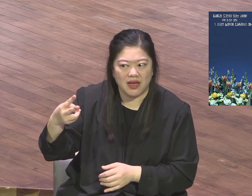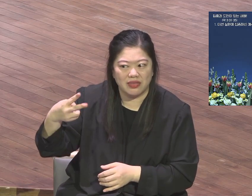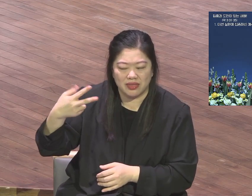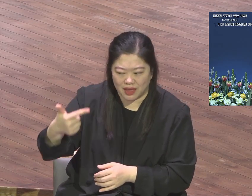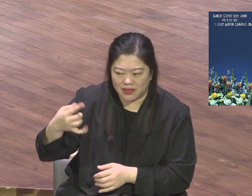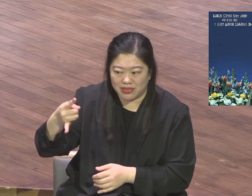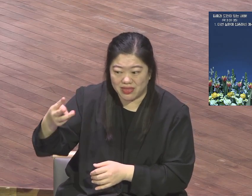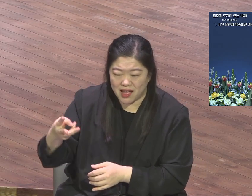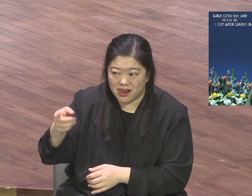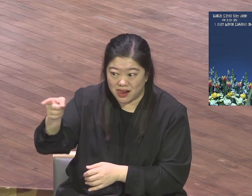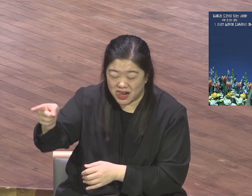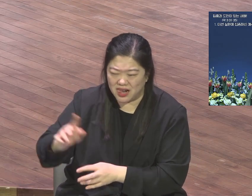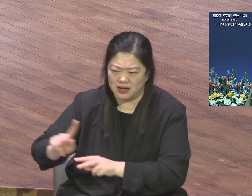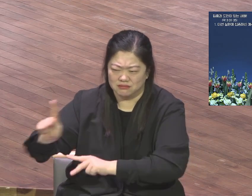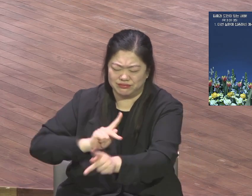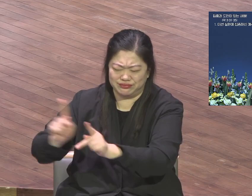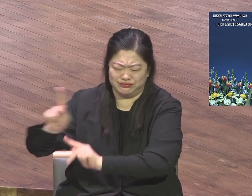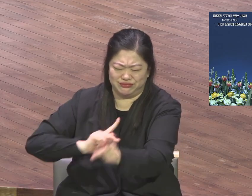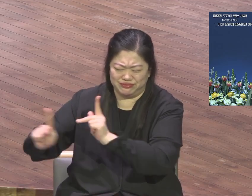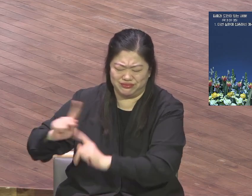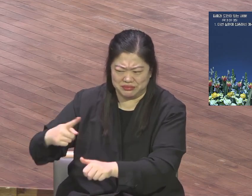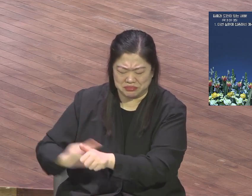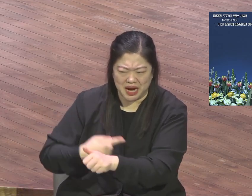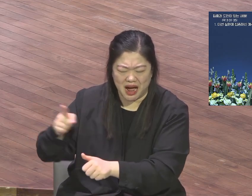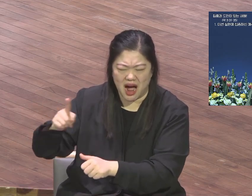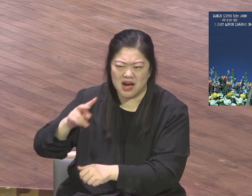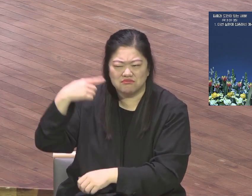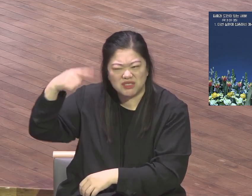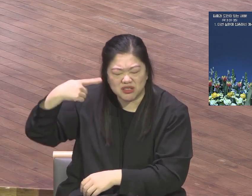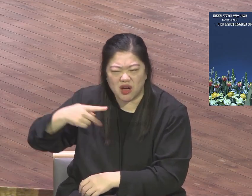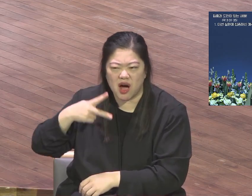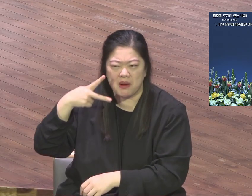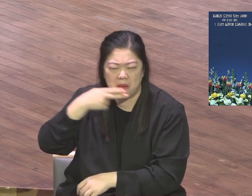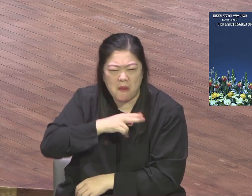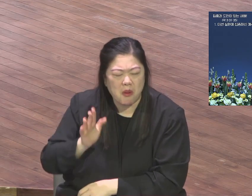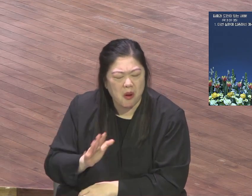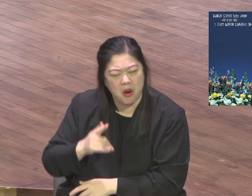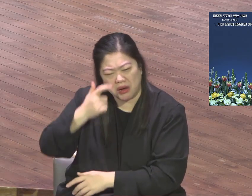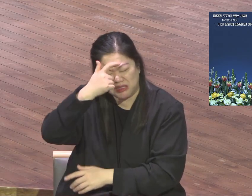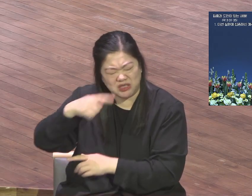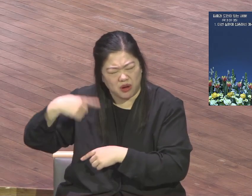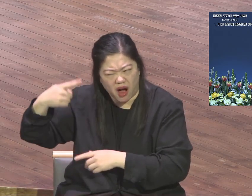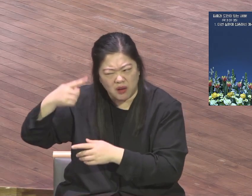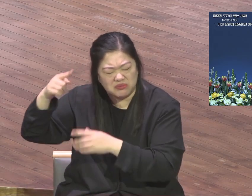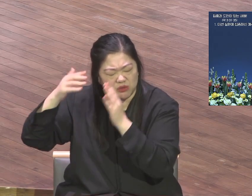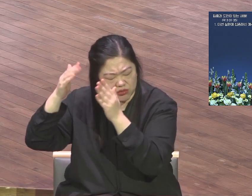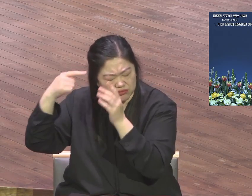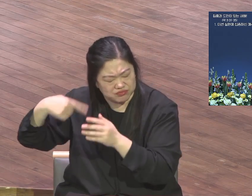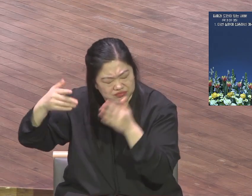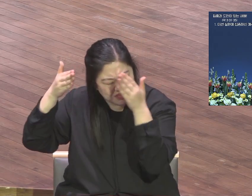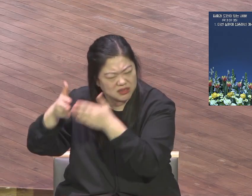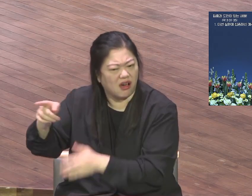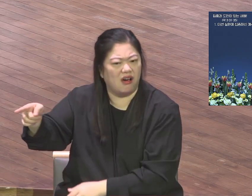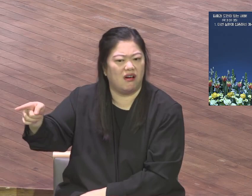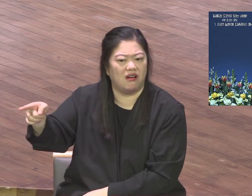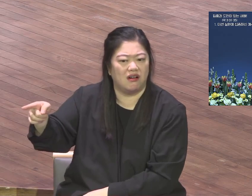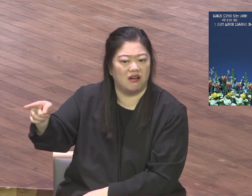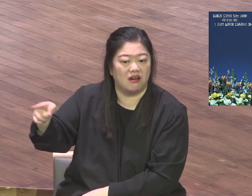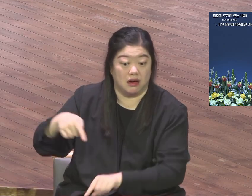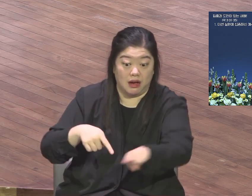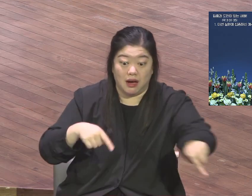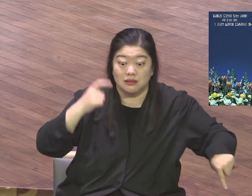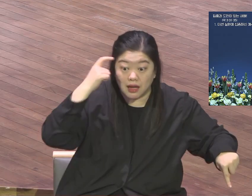미쳐버렸구나 소문이 났어요. 그런데 핸들은 그 20일 동안 하나님 앞에